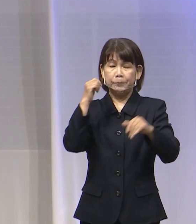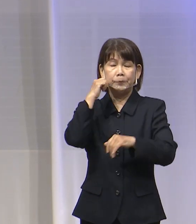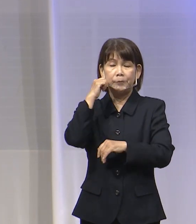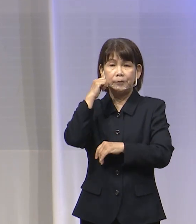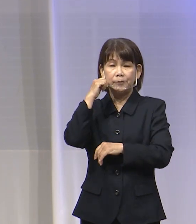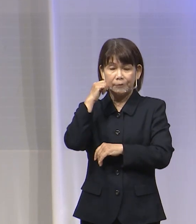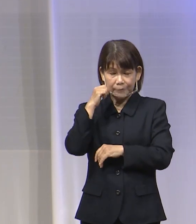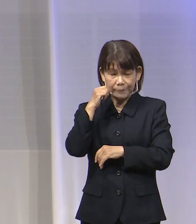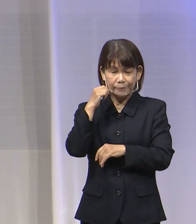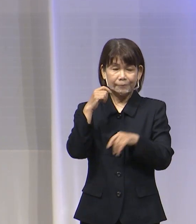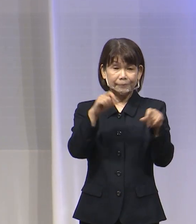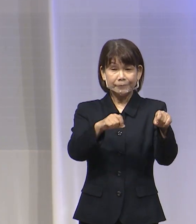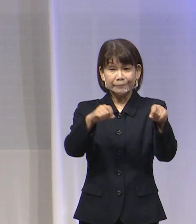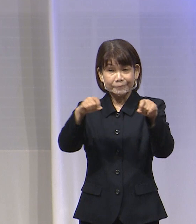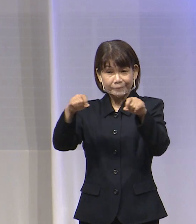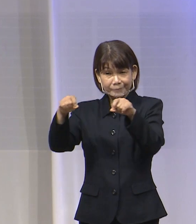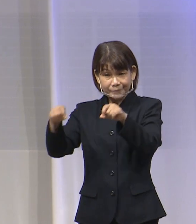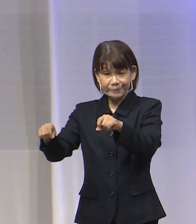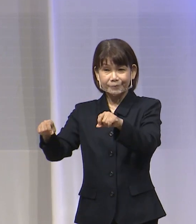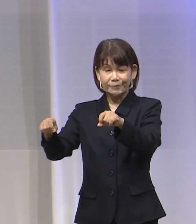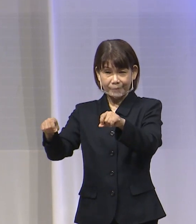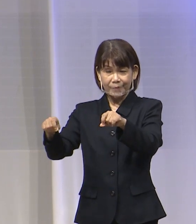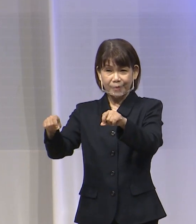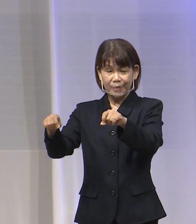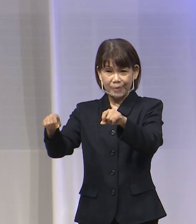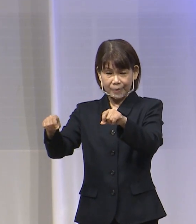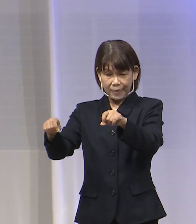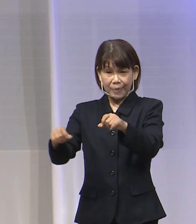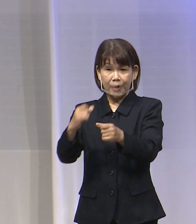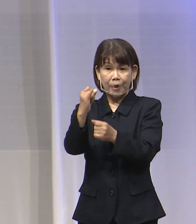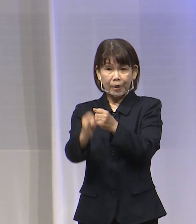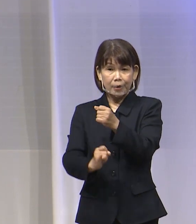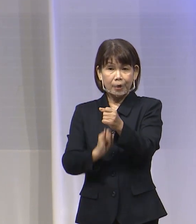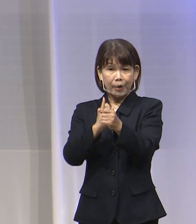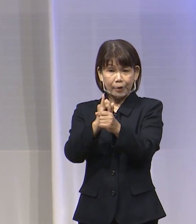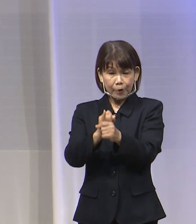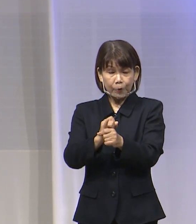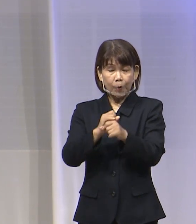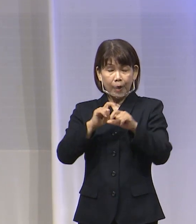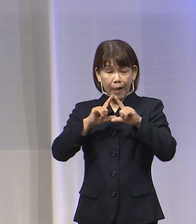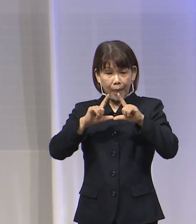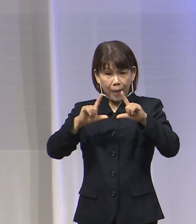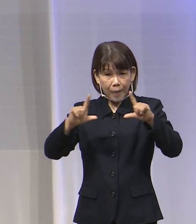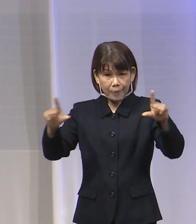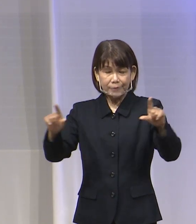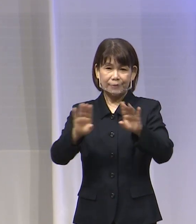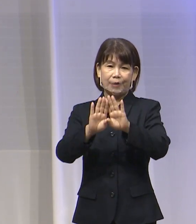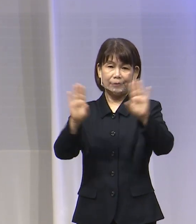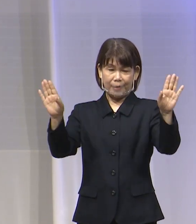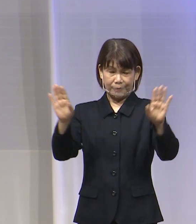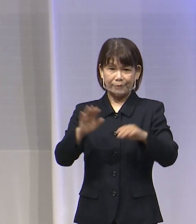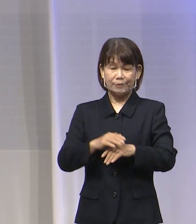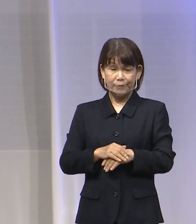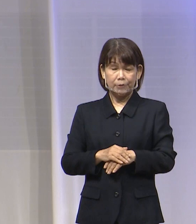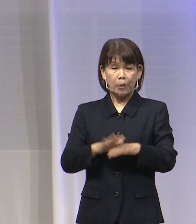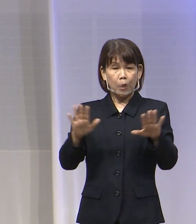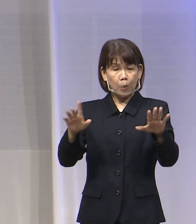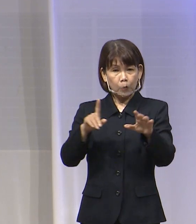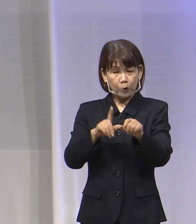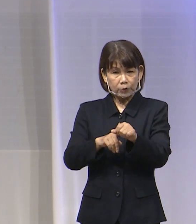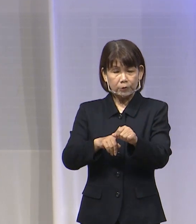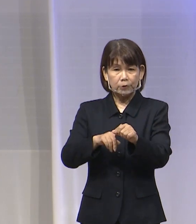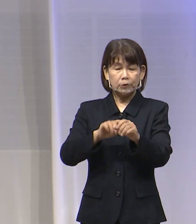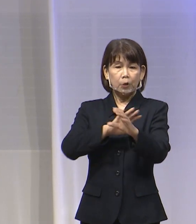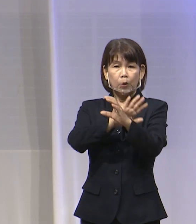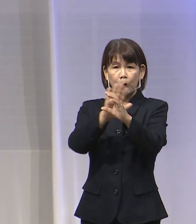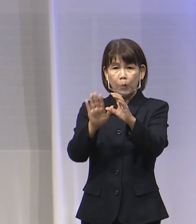少し時期をずらしてのオンラインでの外債ということになりました今年まだこの中は完全に